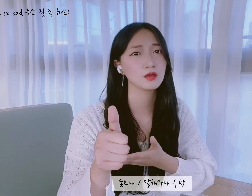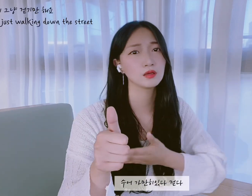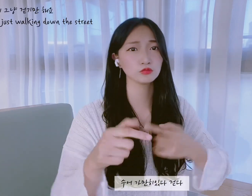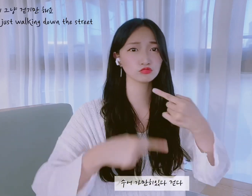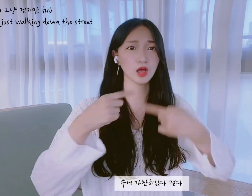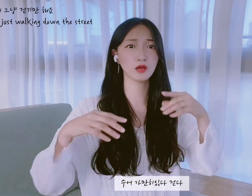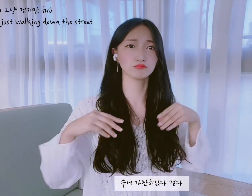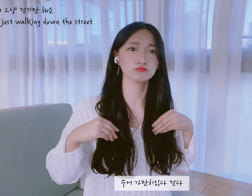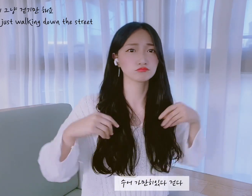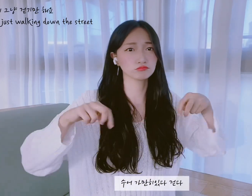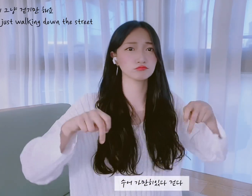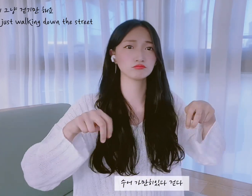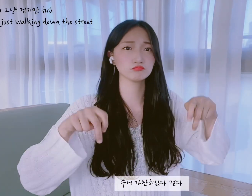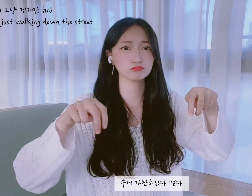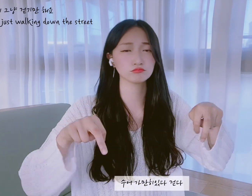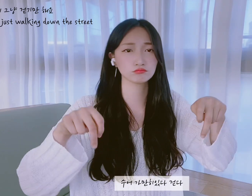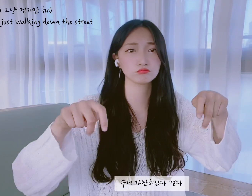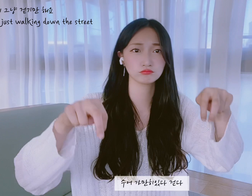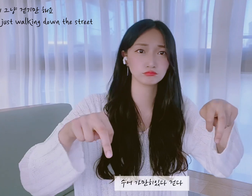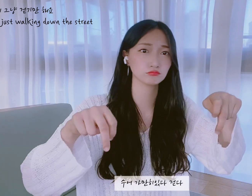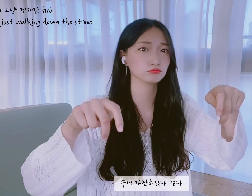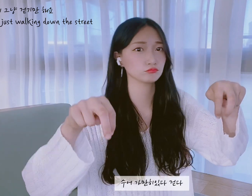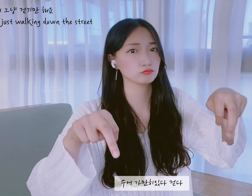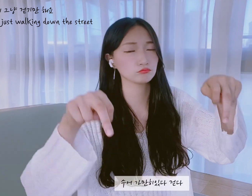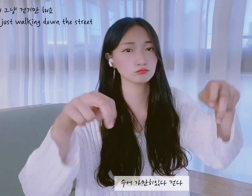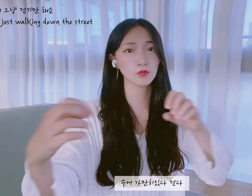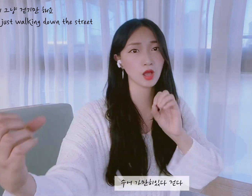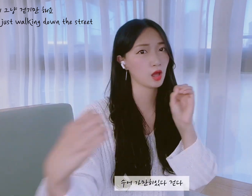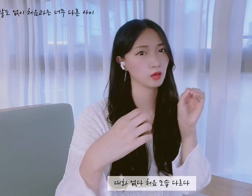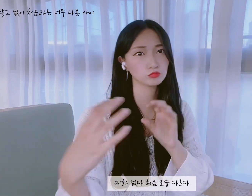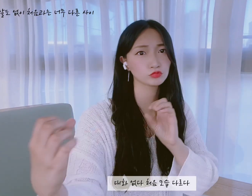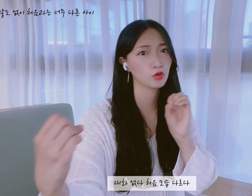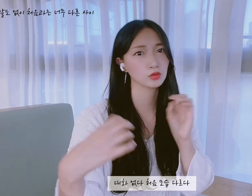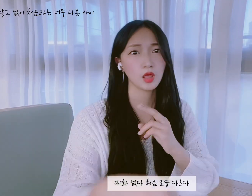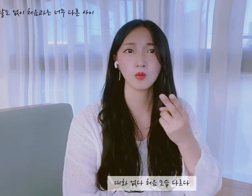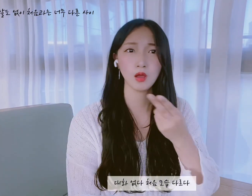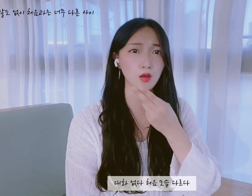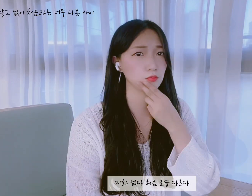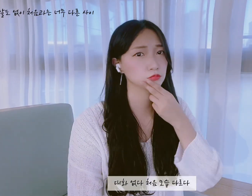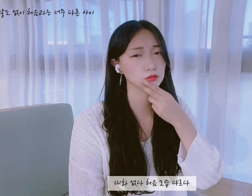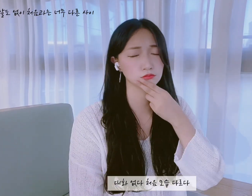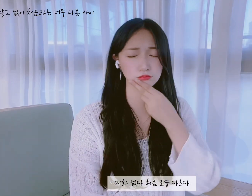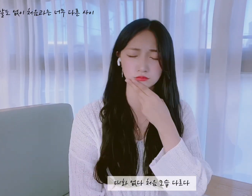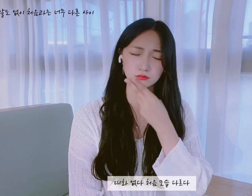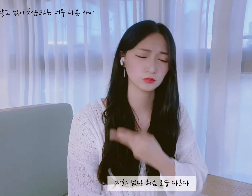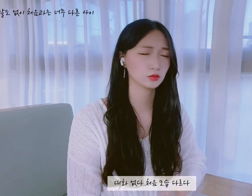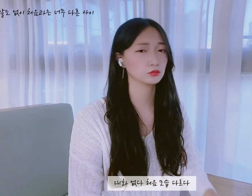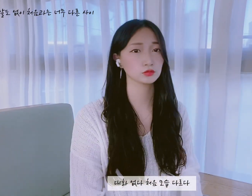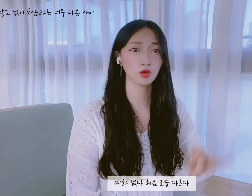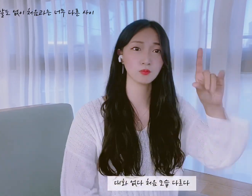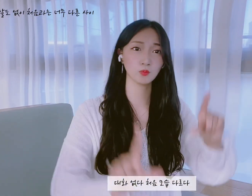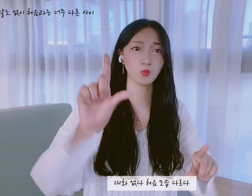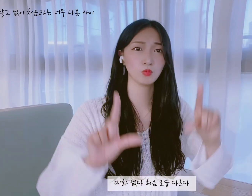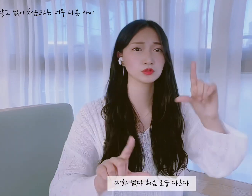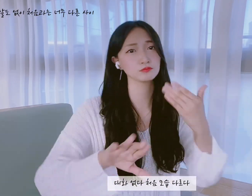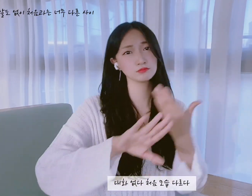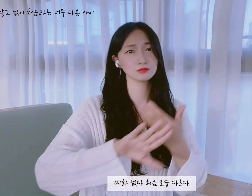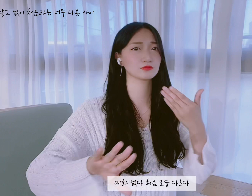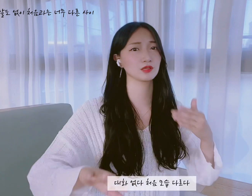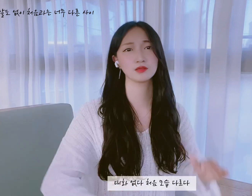그냥 걷기만 해요 We just walkin' on the street 아무런 말도 없이 정답 너무 다른 사이